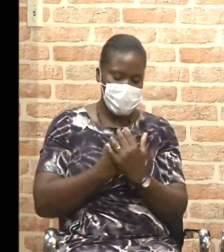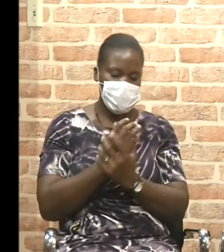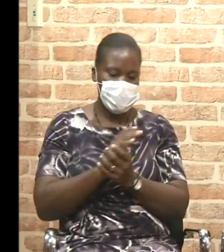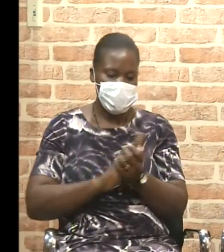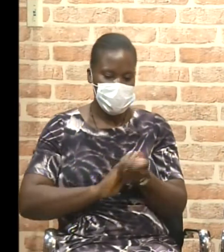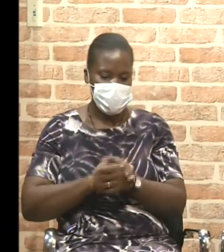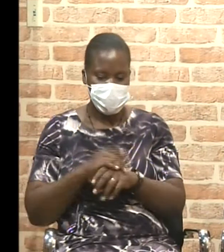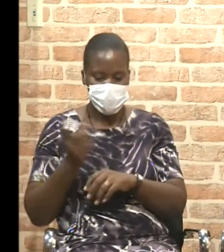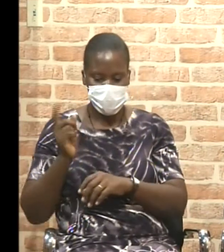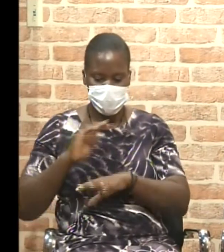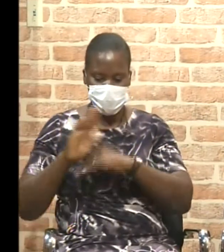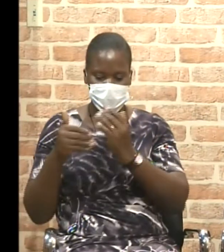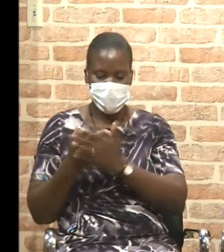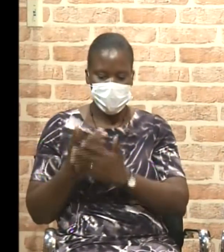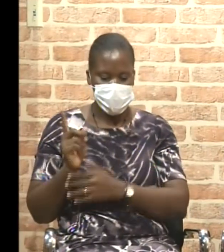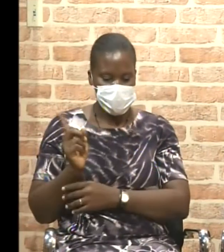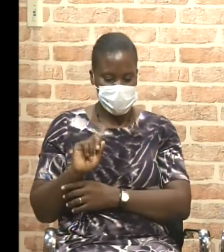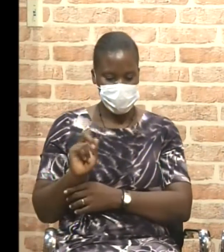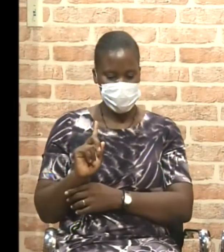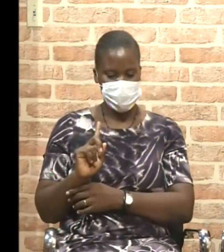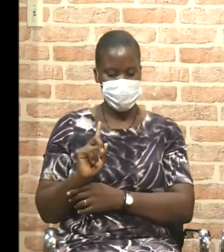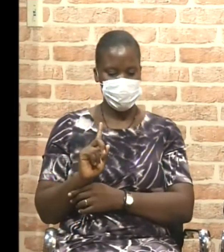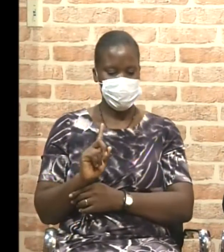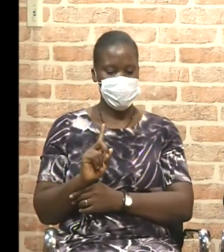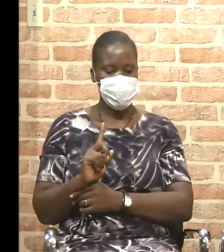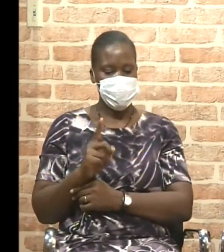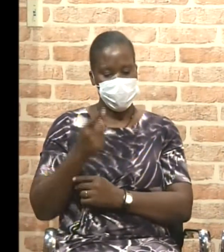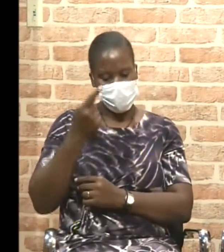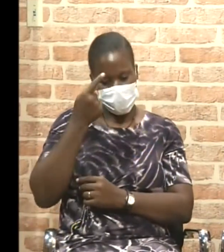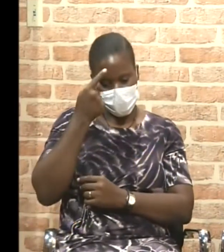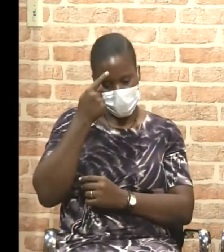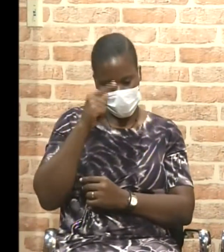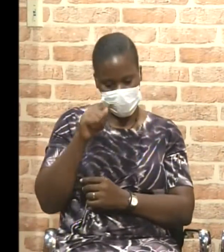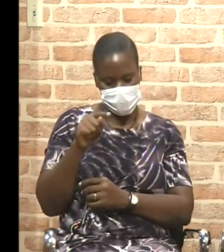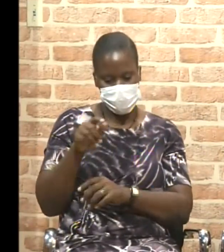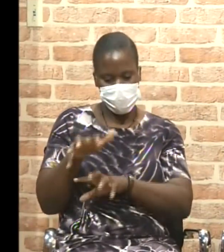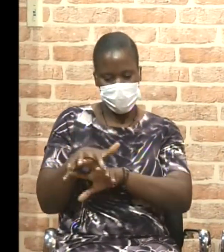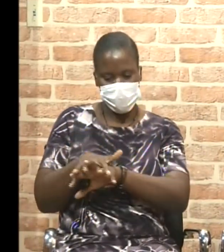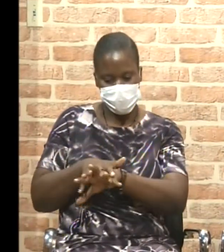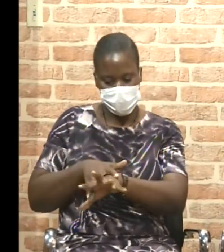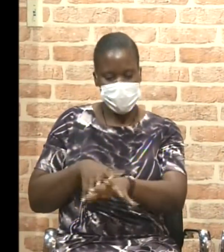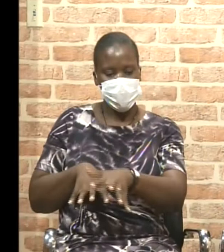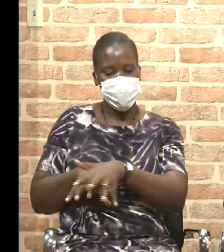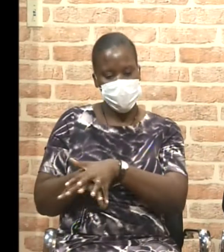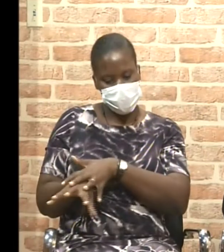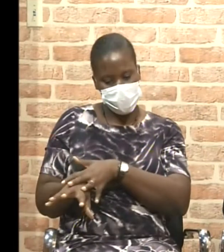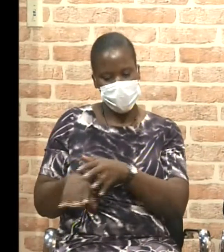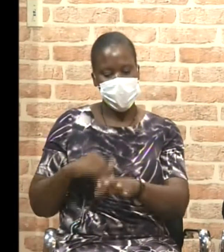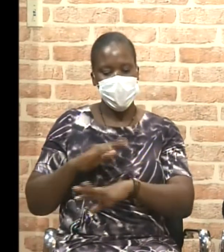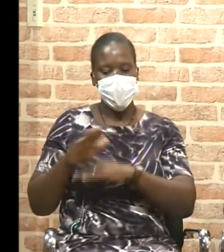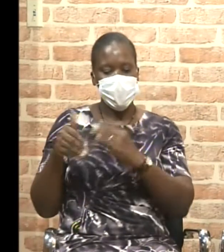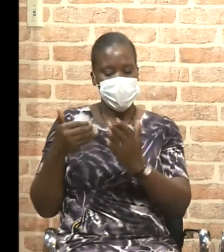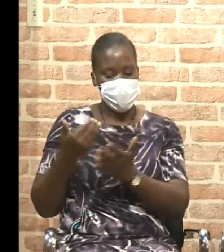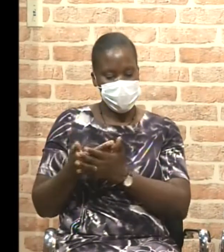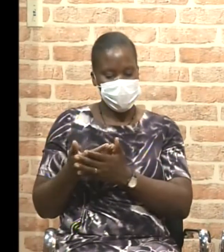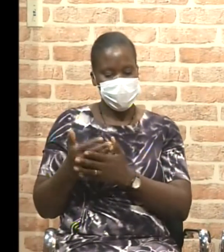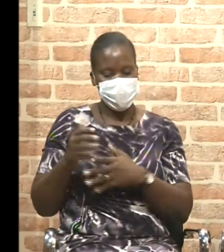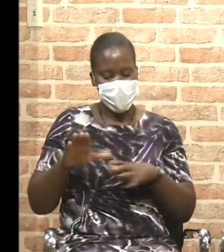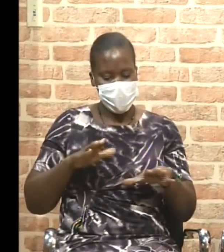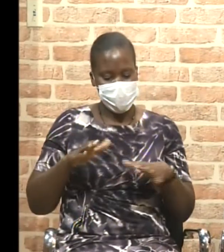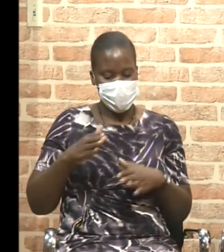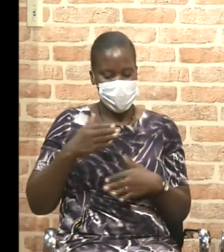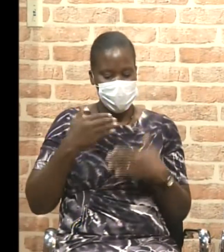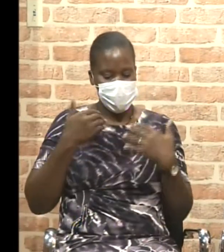côté le désinfecter, et puis ensuite kounya pour lui mettre gants pour mon handicapé si nécessaire. Tout ça le fait pour lui, elle a fait même bagarre pour